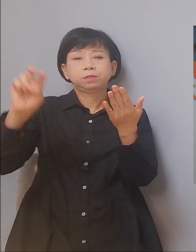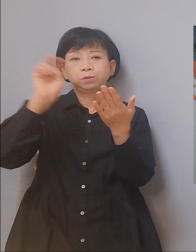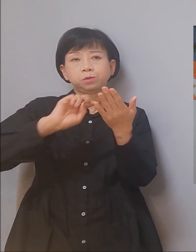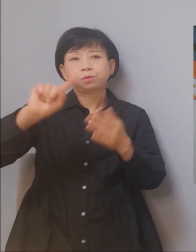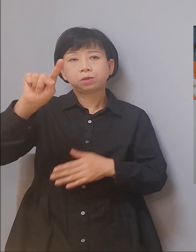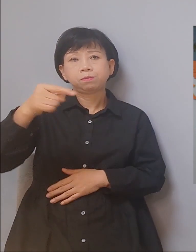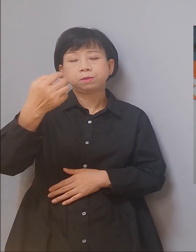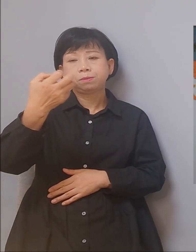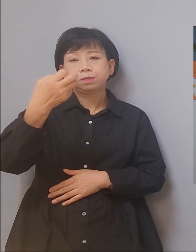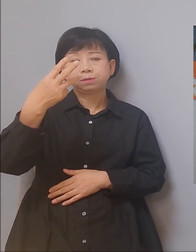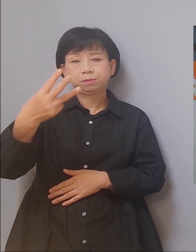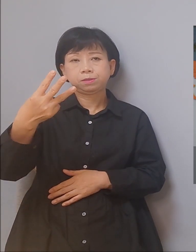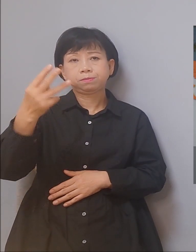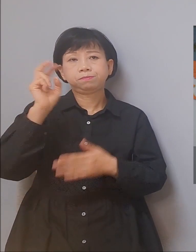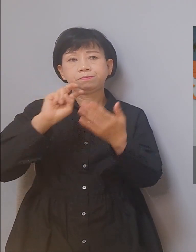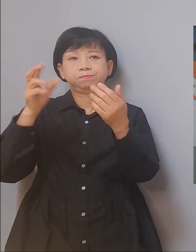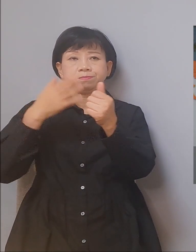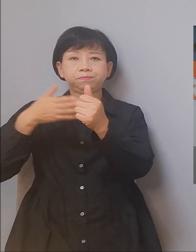하겠습니다.